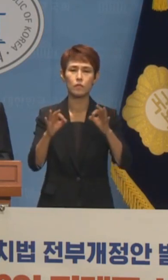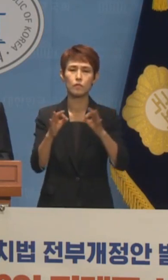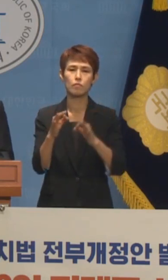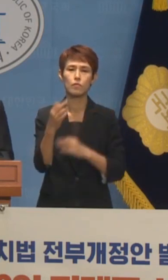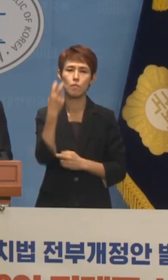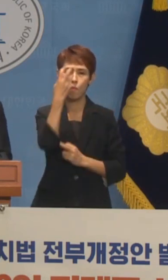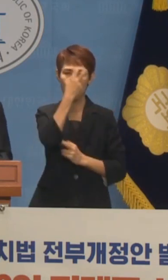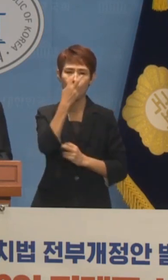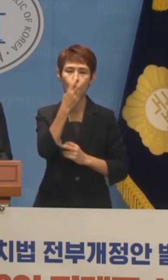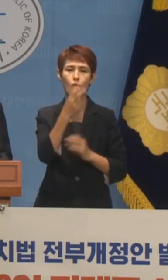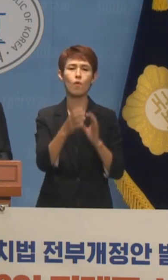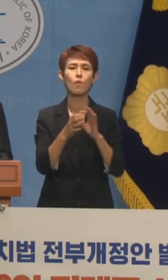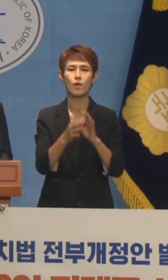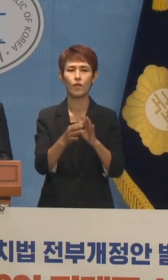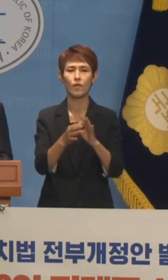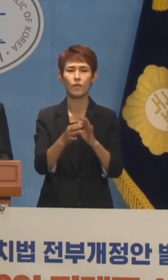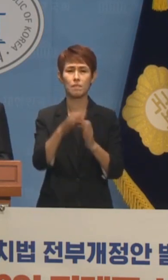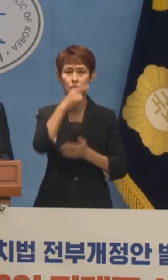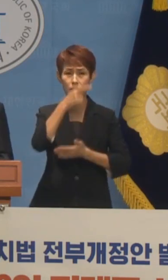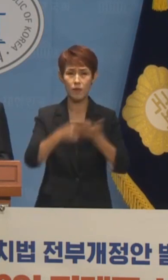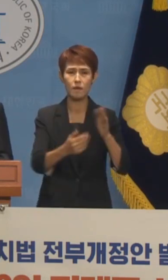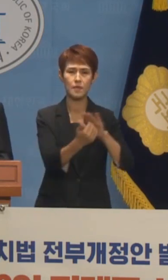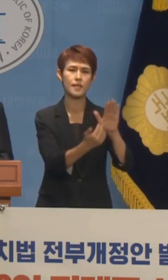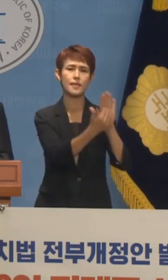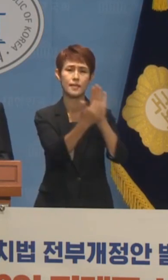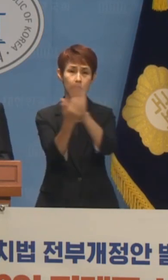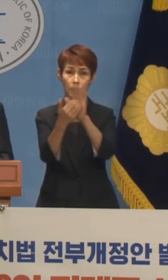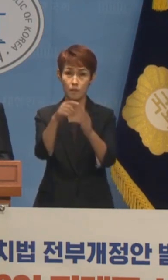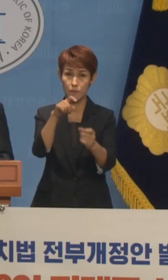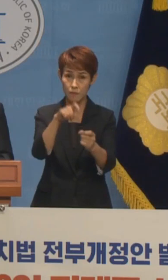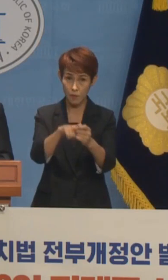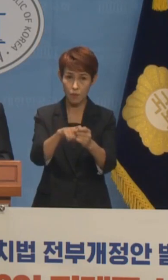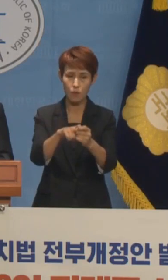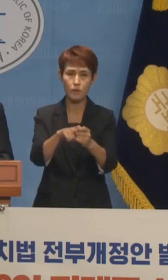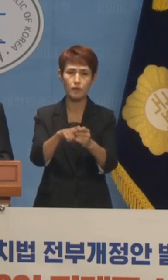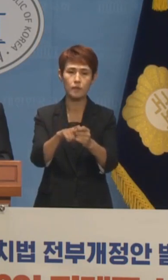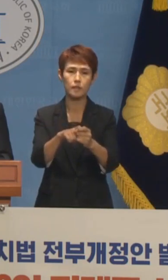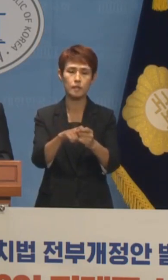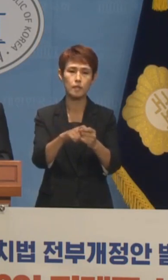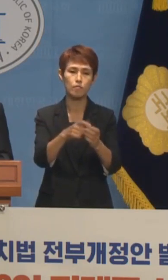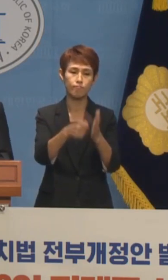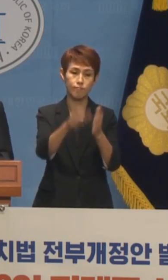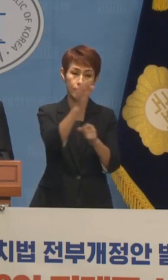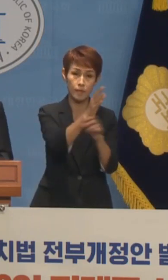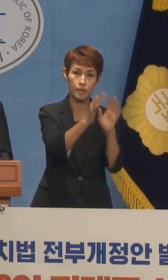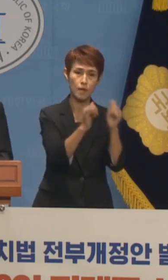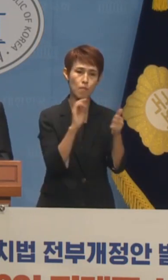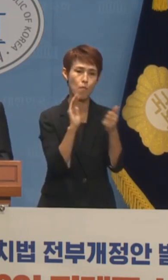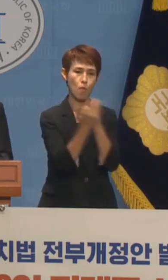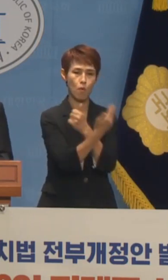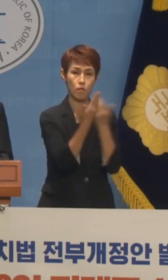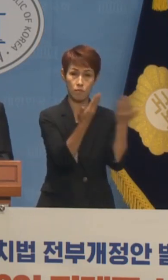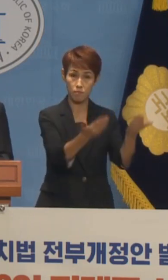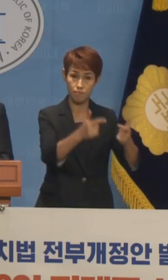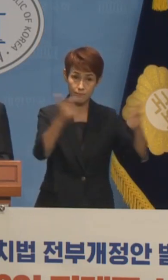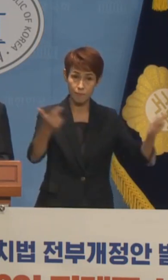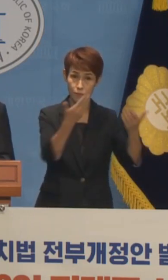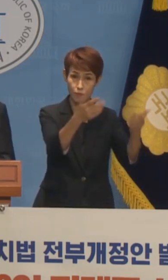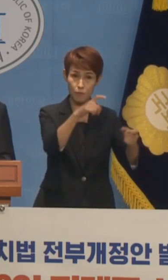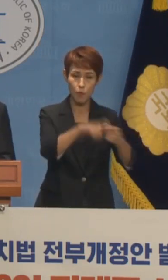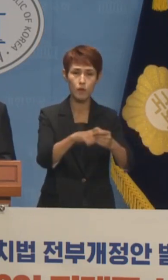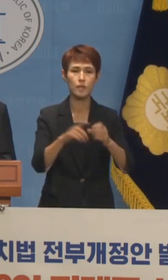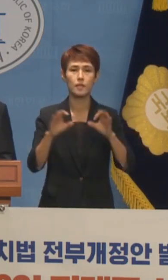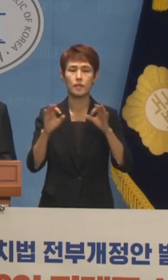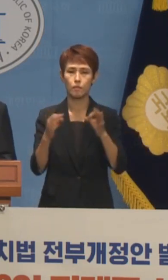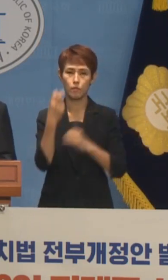따른 대규모 피해를 사전에 예방하고 금융 소비자 보호 확대를 위해서 현행 금융 감독 체계를